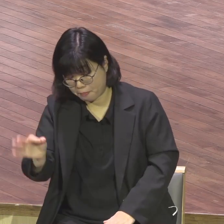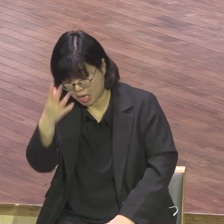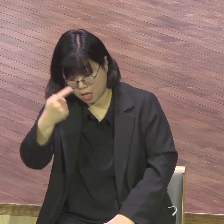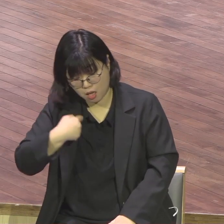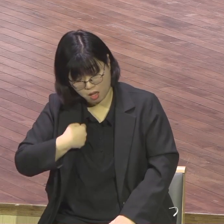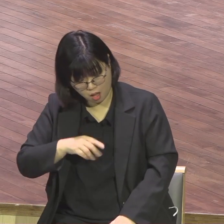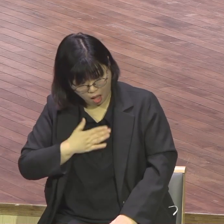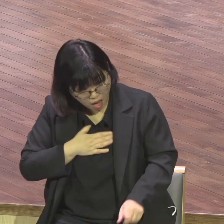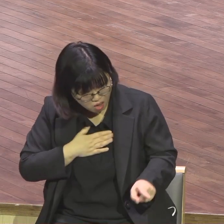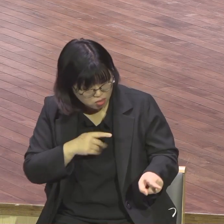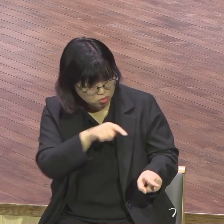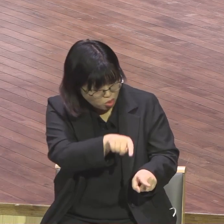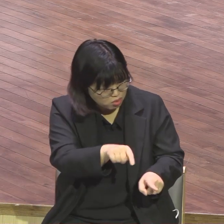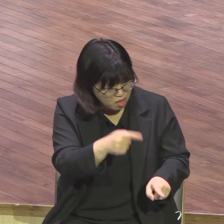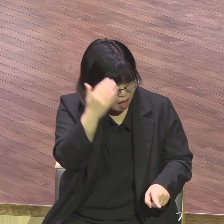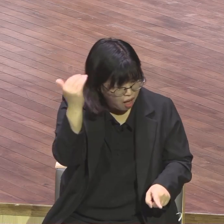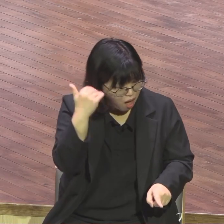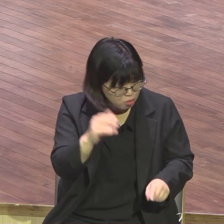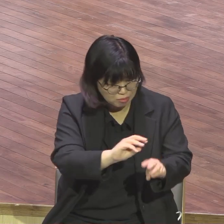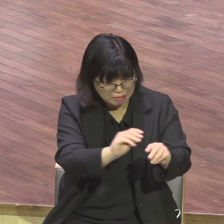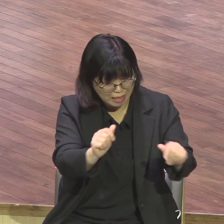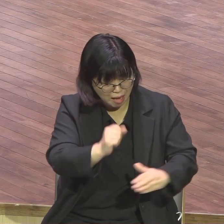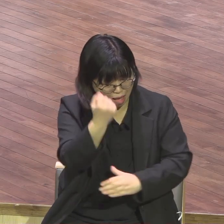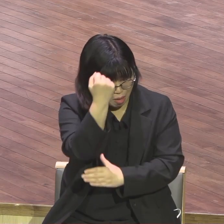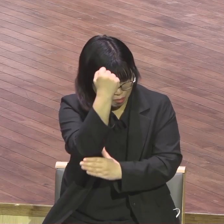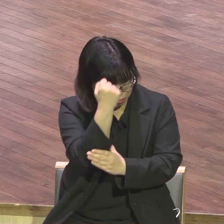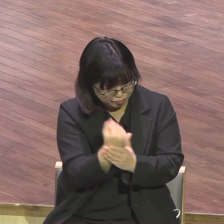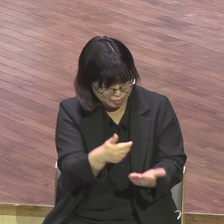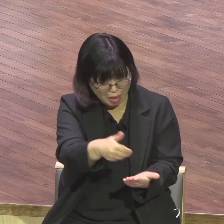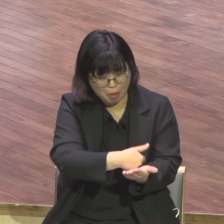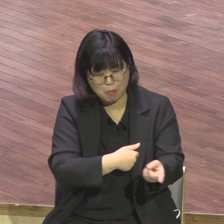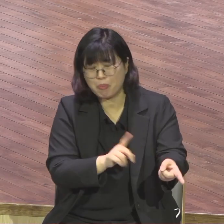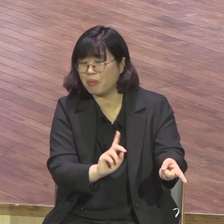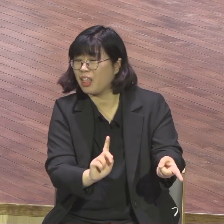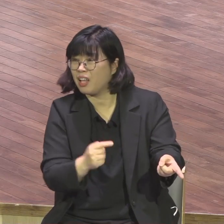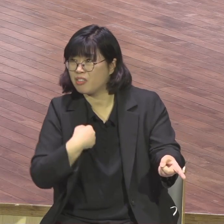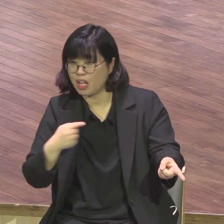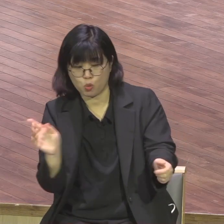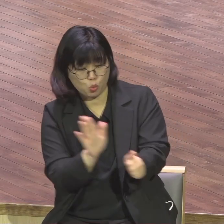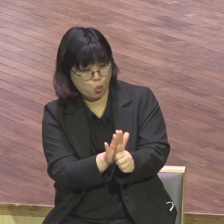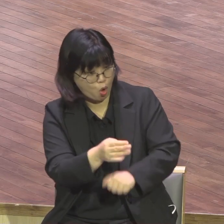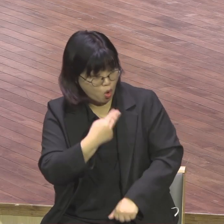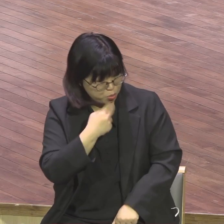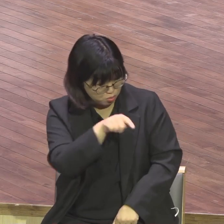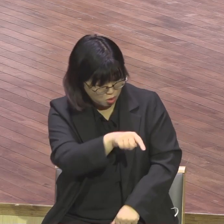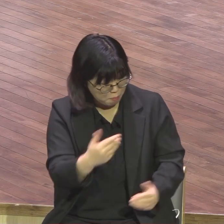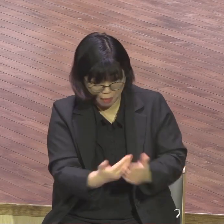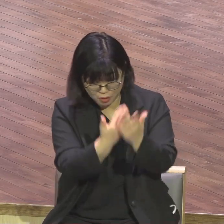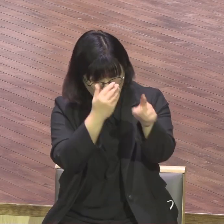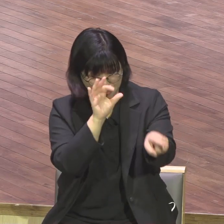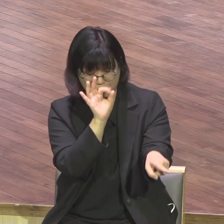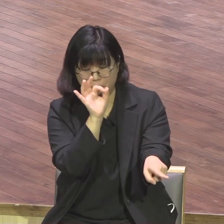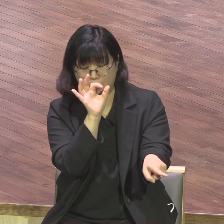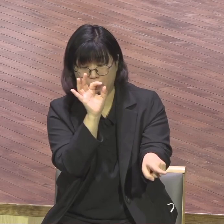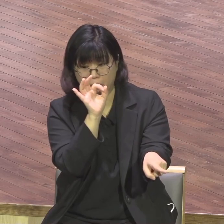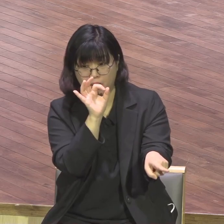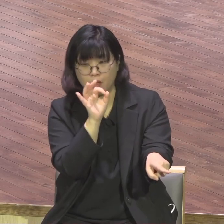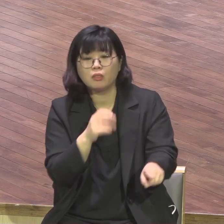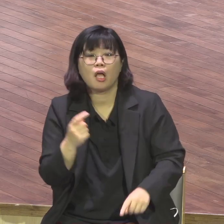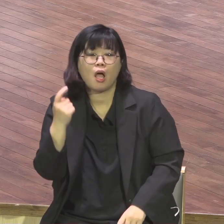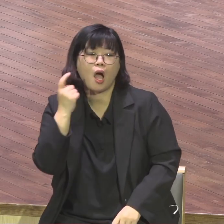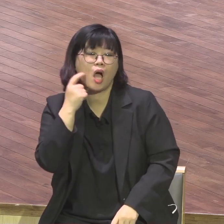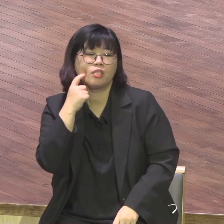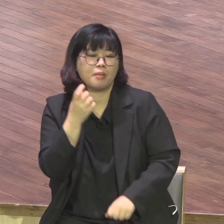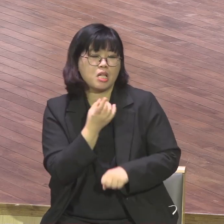거예요. 나라를 불신하도록. 그러니까 이 조선 사람들의 마음과 생각을 말이요 완전히 힘 빼는